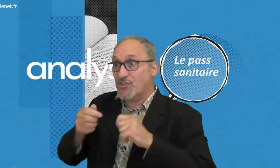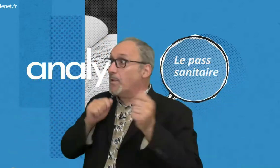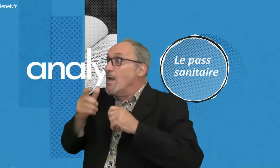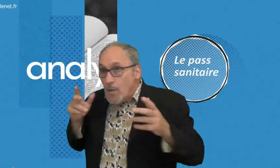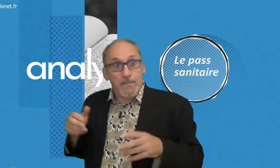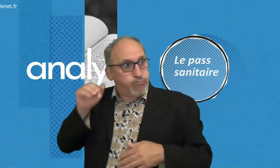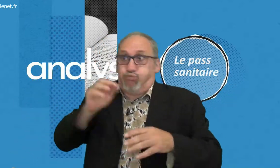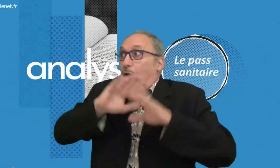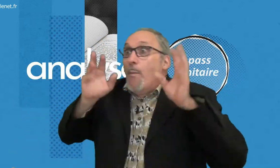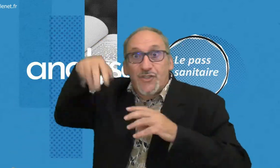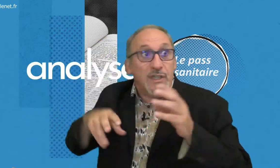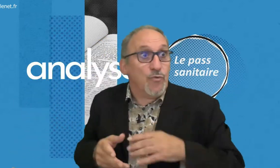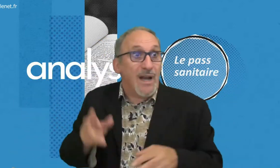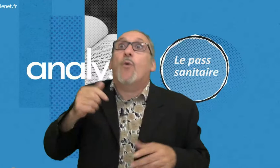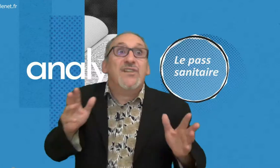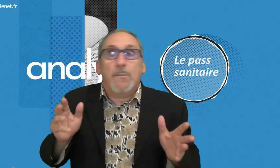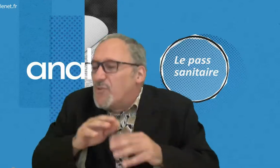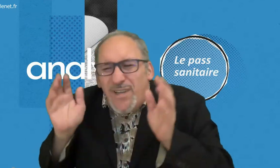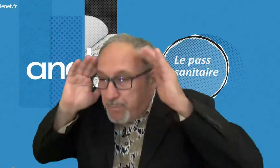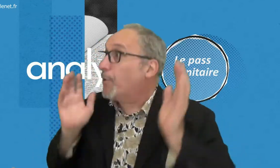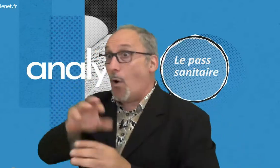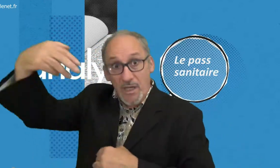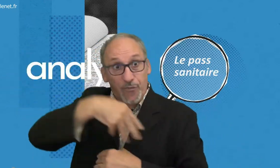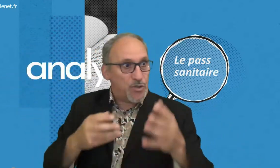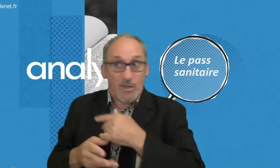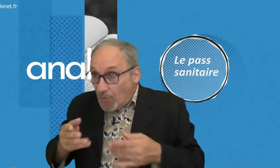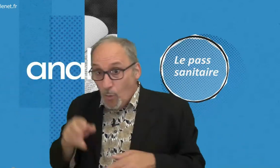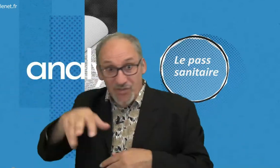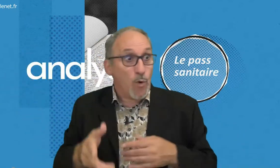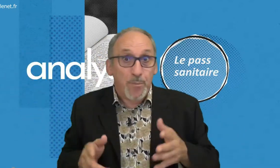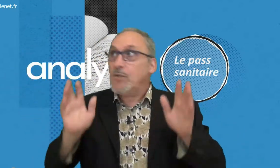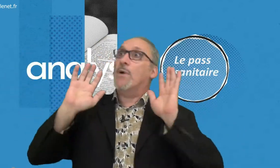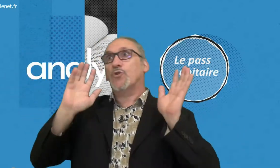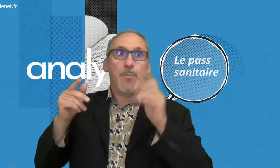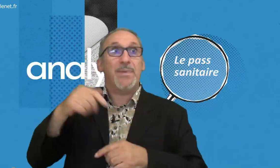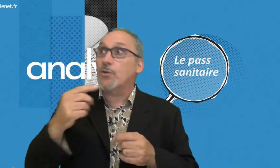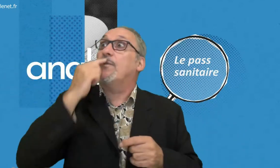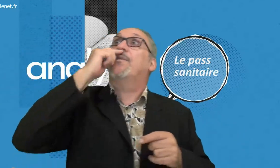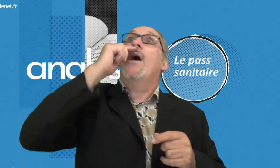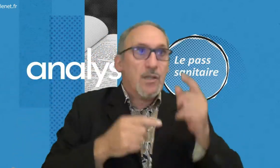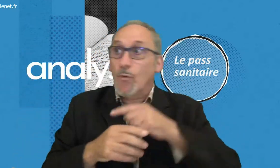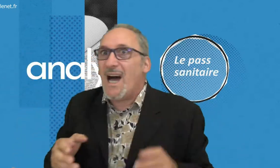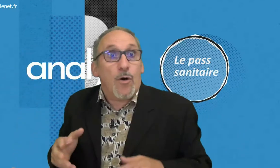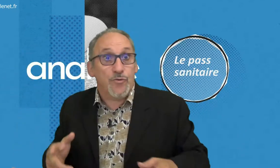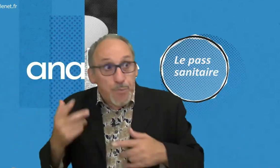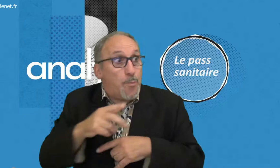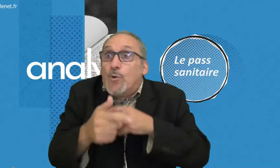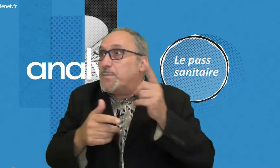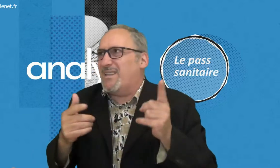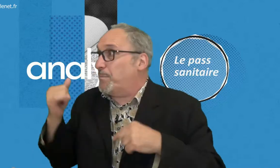pourrait au marché ou aller au camp, au camping? Non, mais non, je peux pas parce que là, tu peux pas aller au spectacle